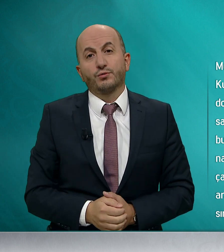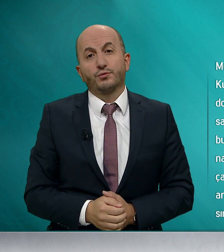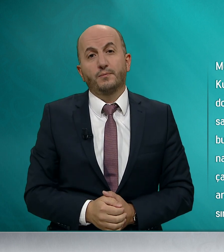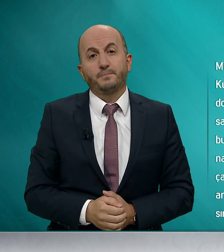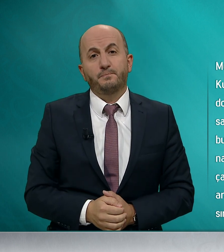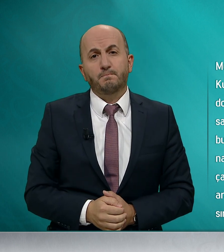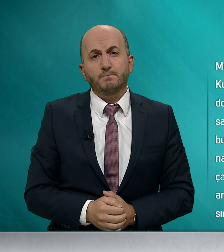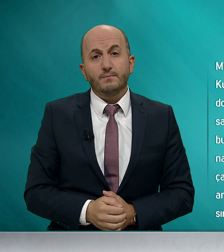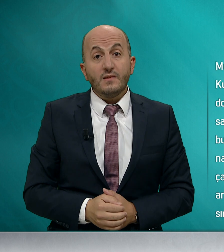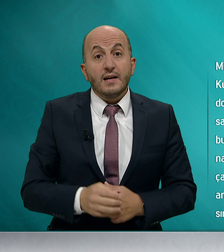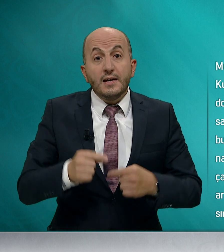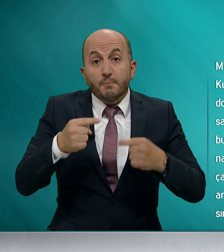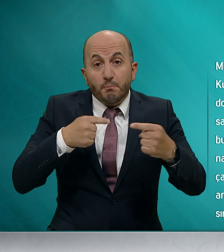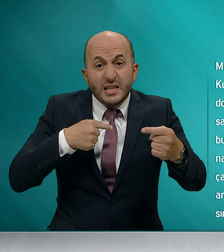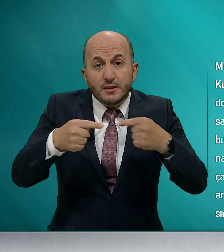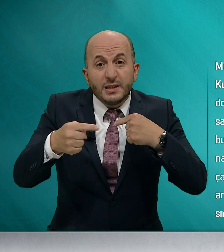bulunmuştur: